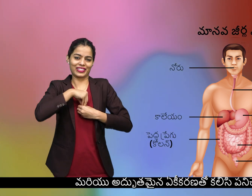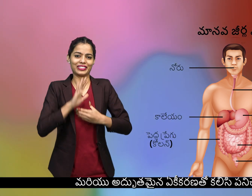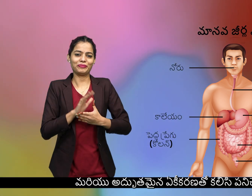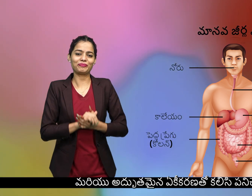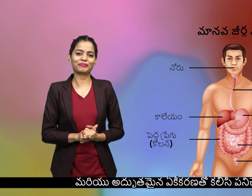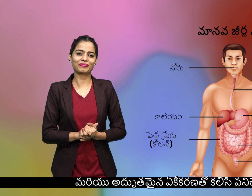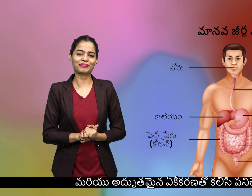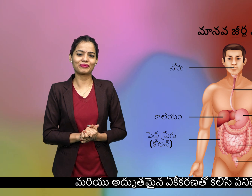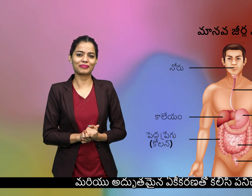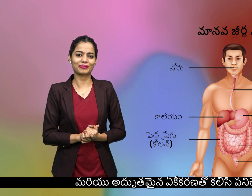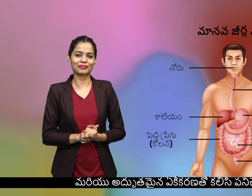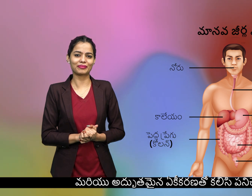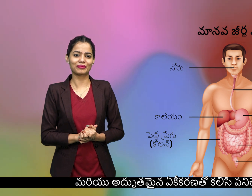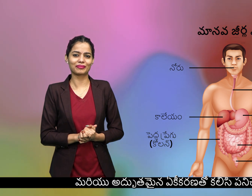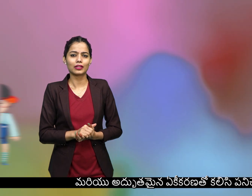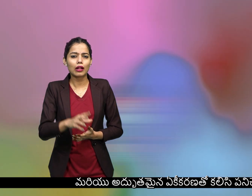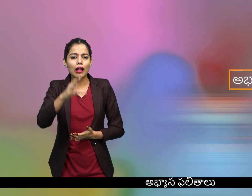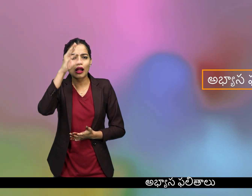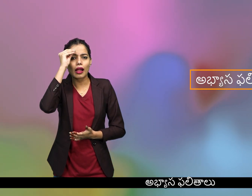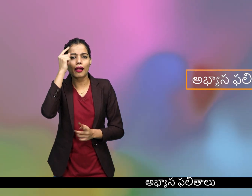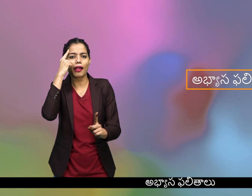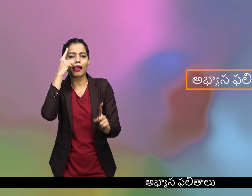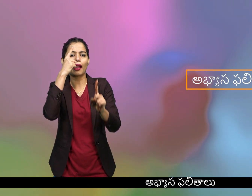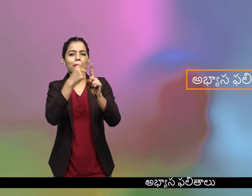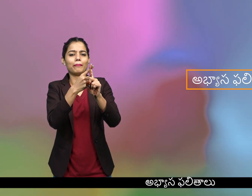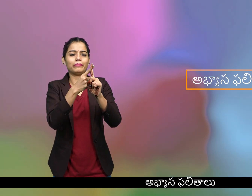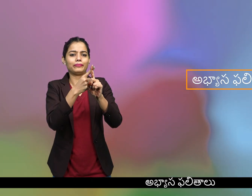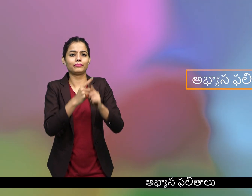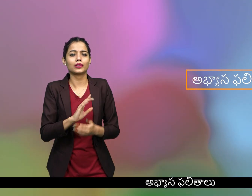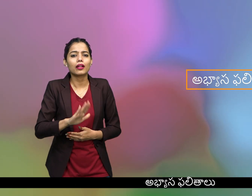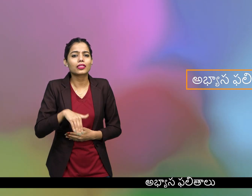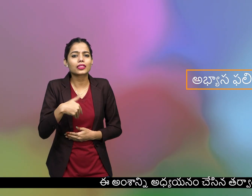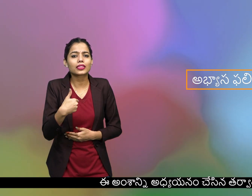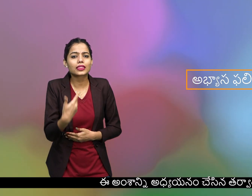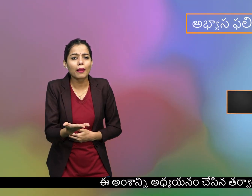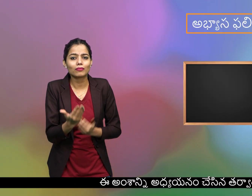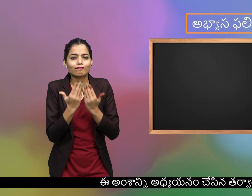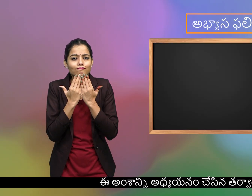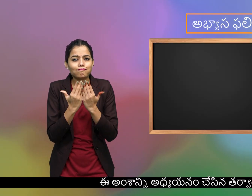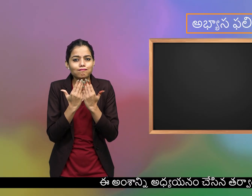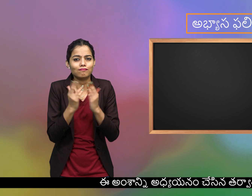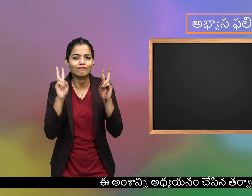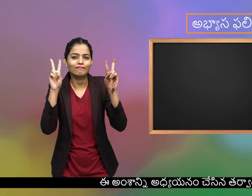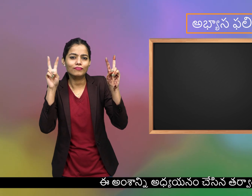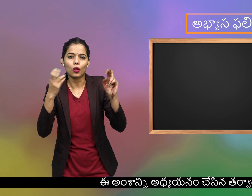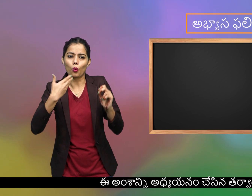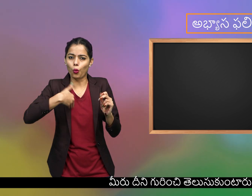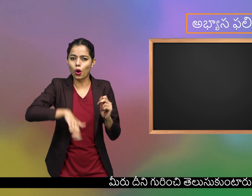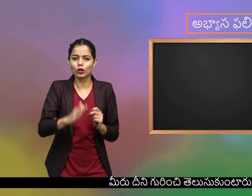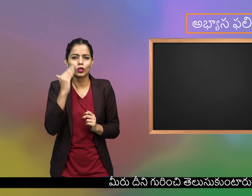అద్భుతమైన ఏకీకరణతో కలిసి పనిచేస్తుంది. అభ్యాస ఫలితాలు. ఈ అంశాన్ని అధ్యయనం చేసిన